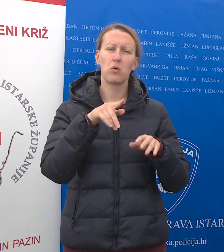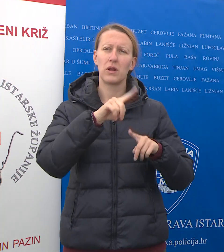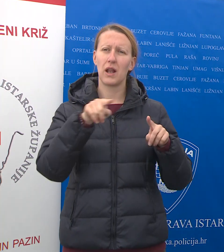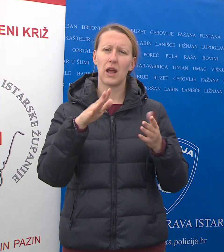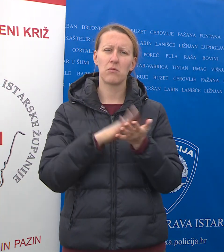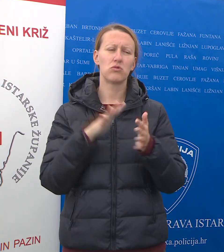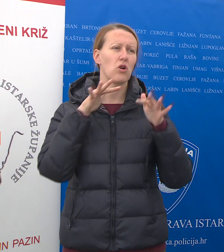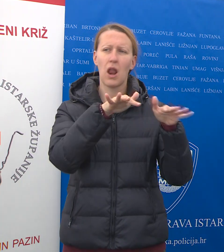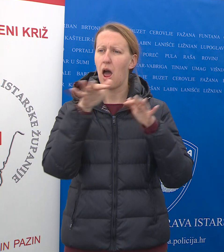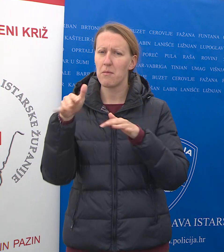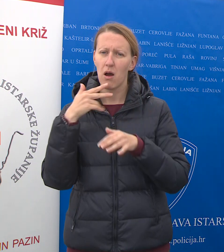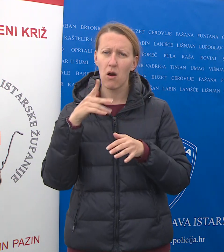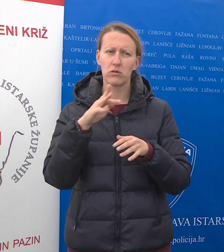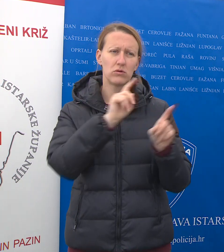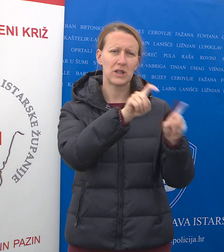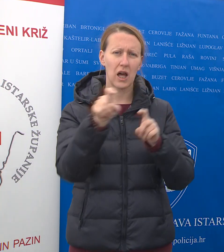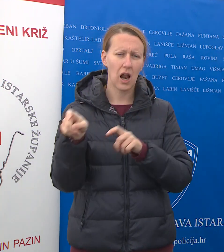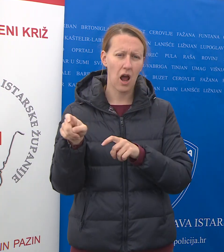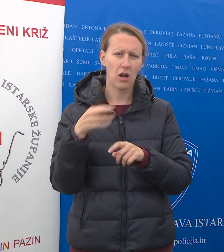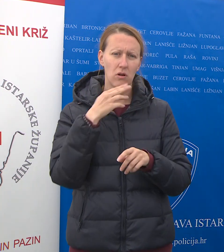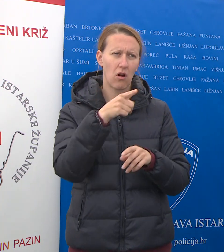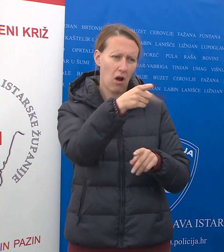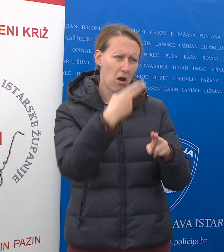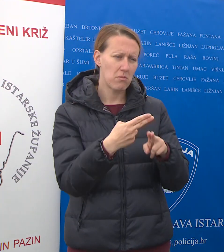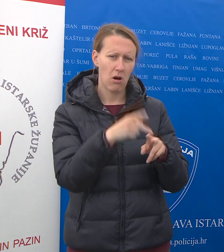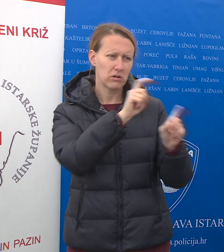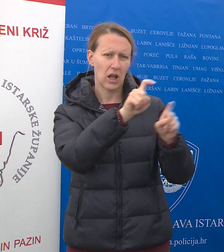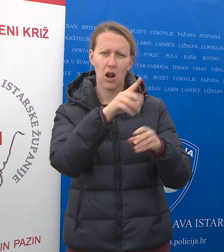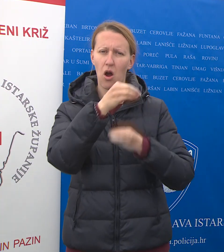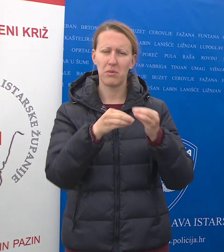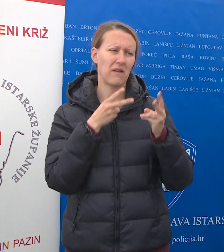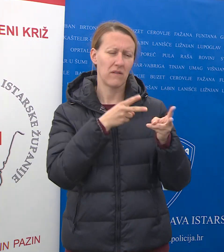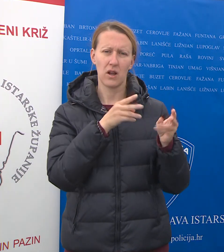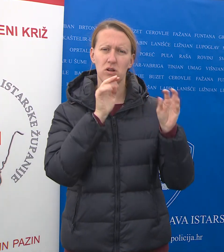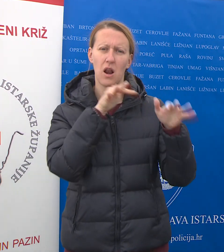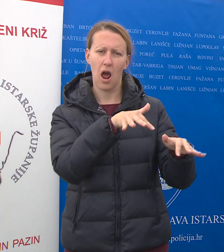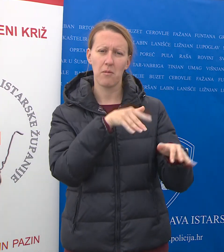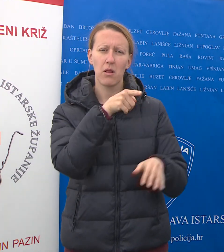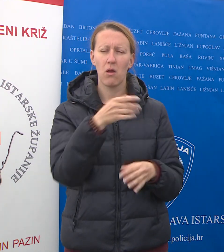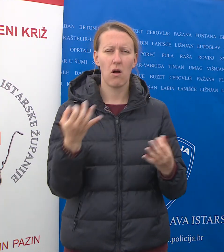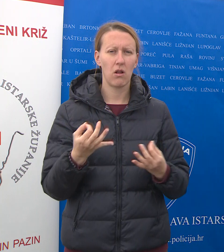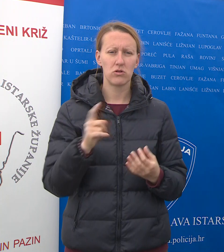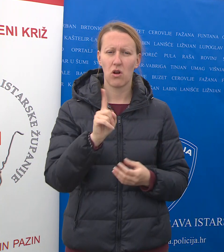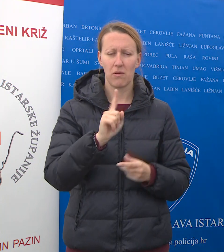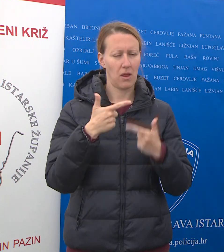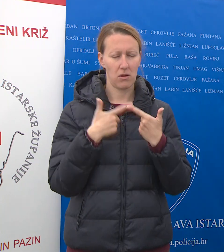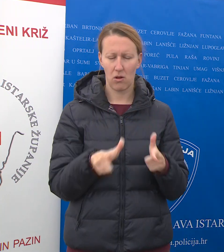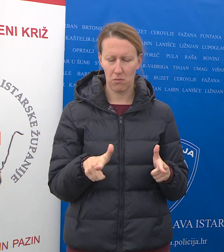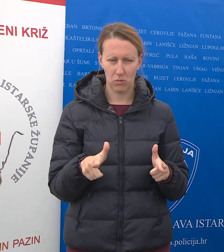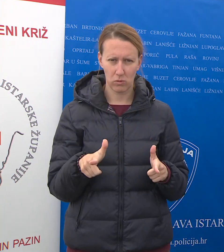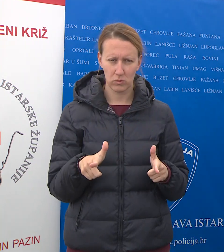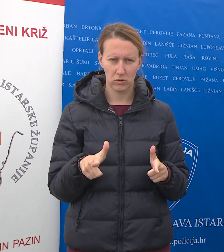počeli napadati ljude koji su zaraženi, koji su oboljeli i njihove obitelji. A to je nešto što je